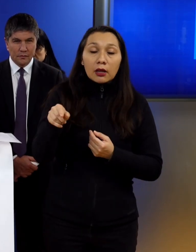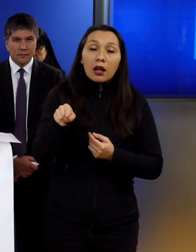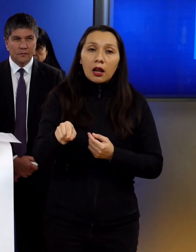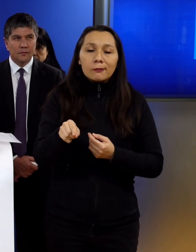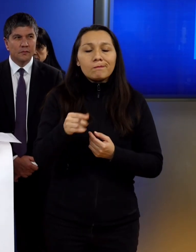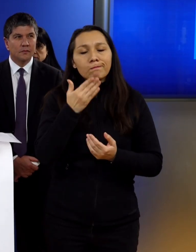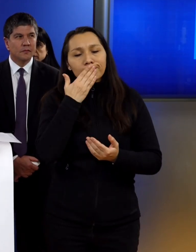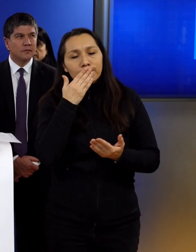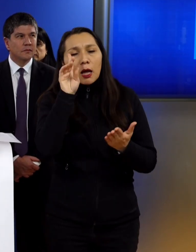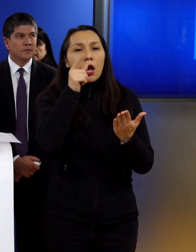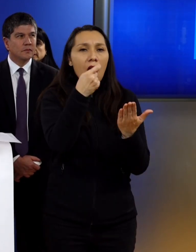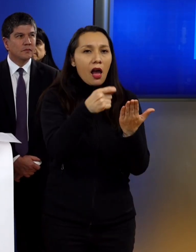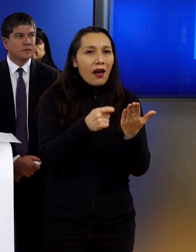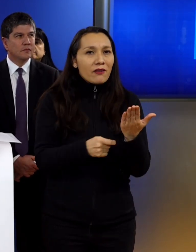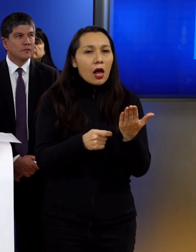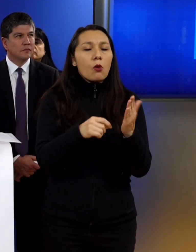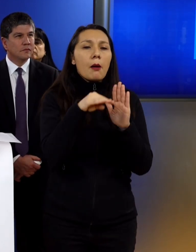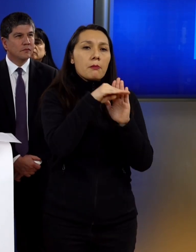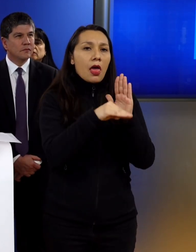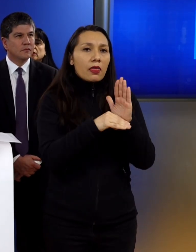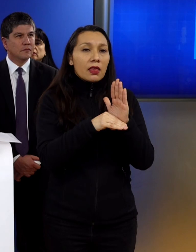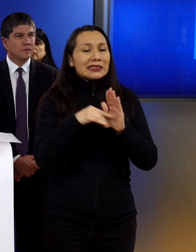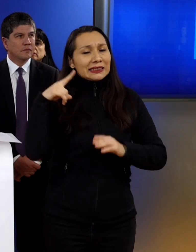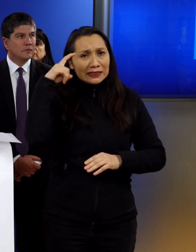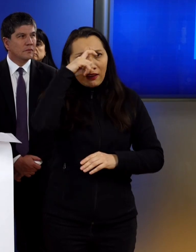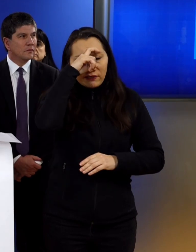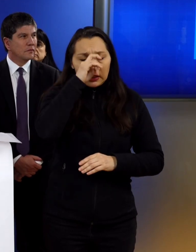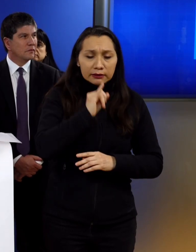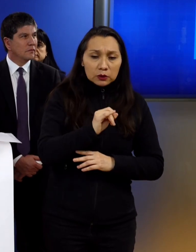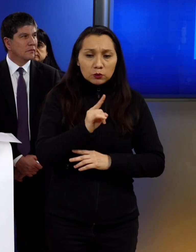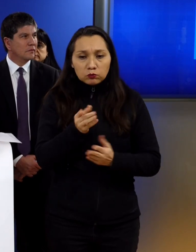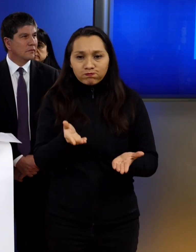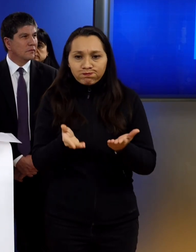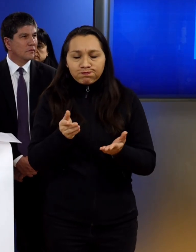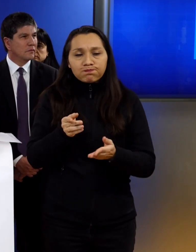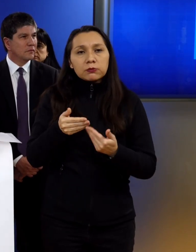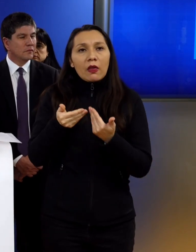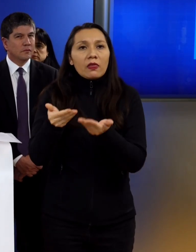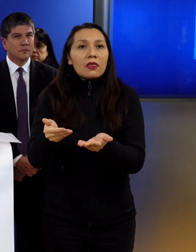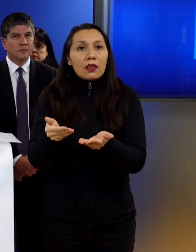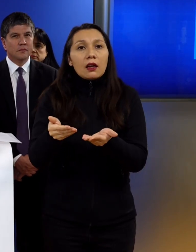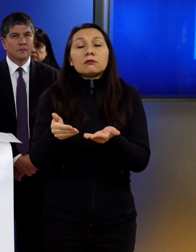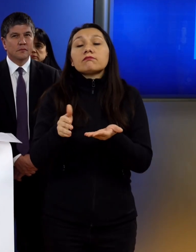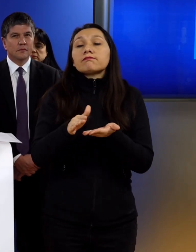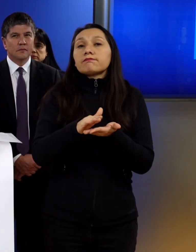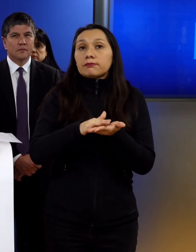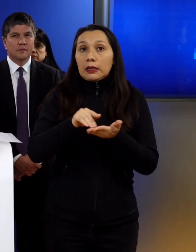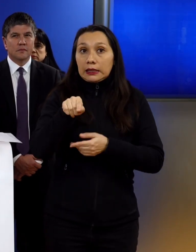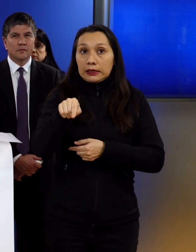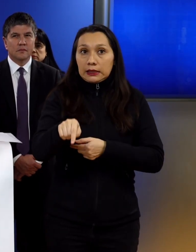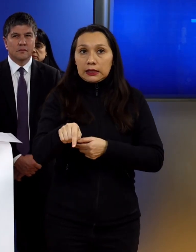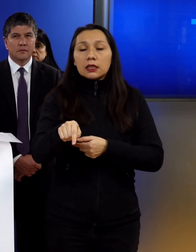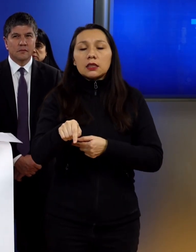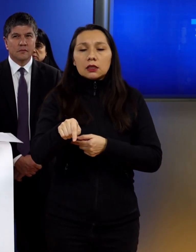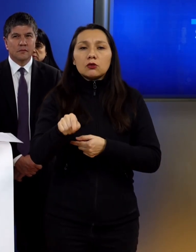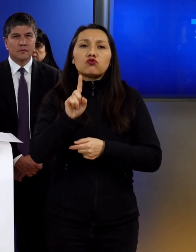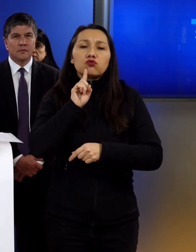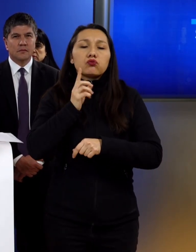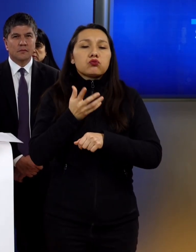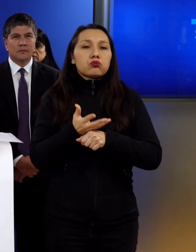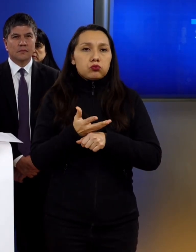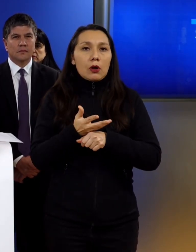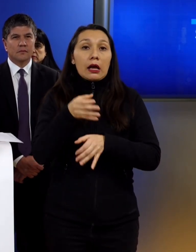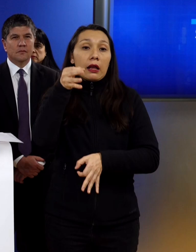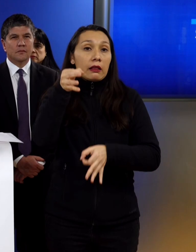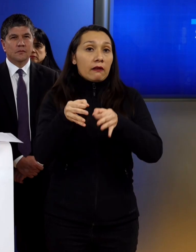se hace una evaluación de que son medidas complejas de tomar. Precisamente en base a eso es que ha estado presente